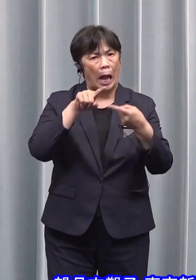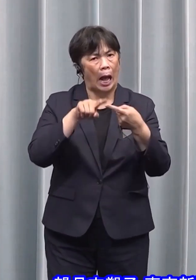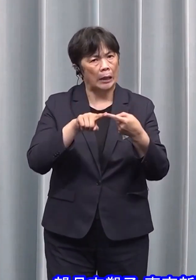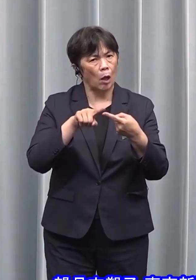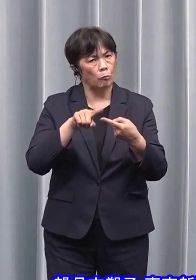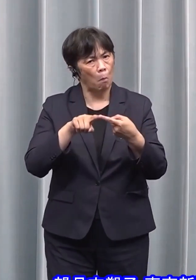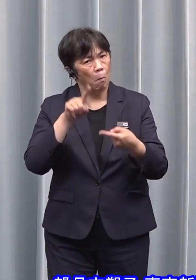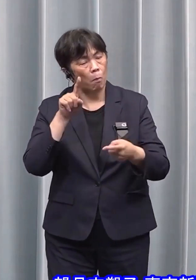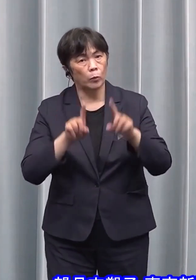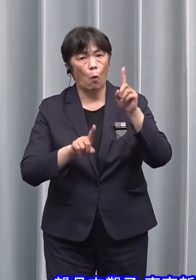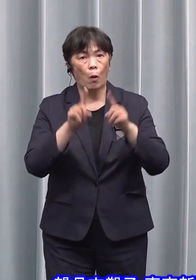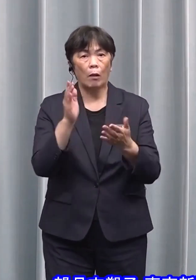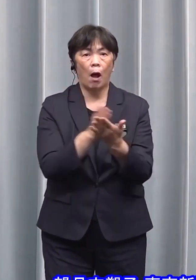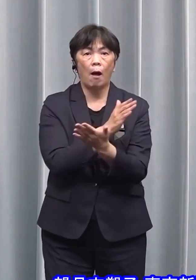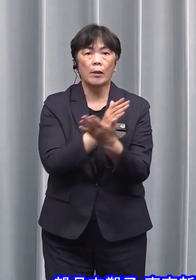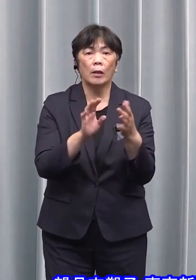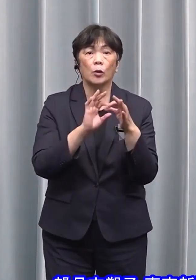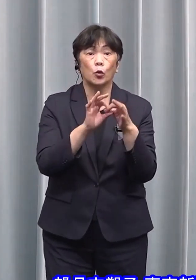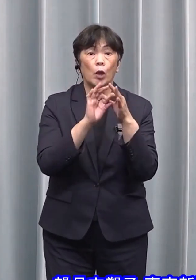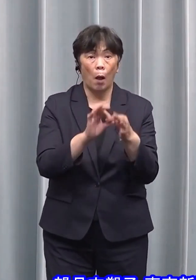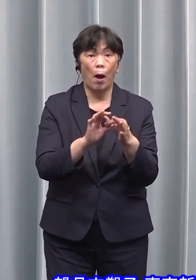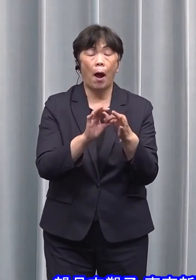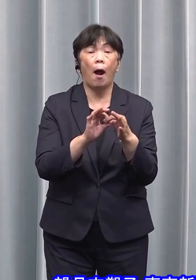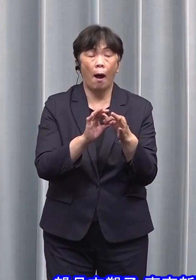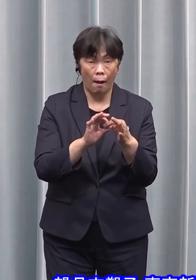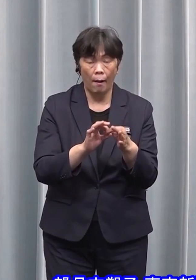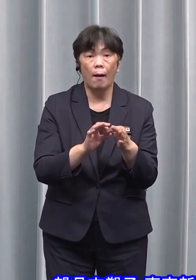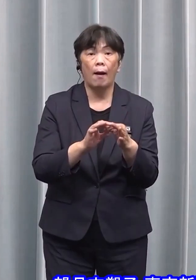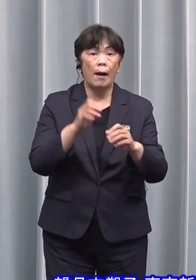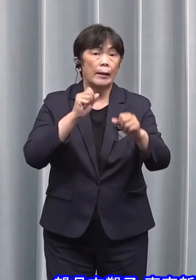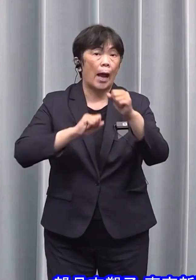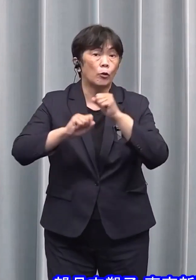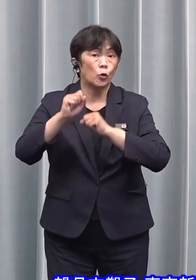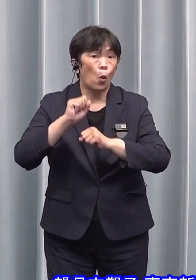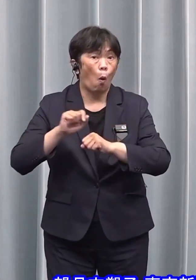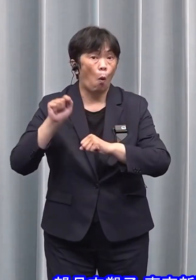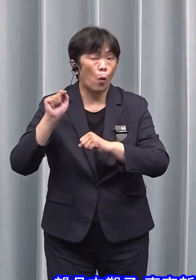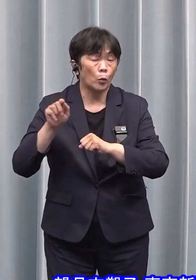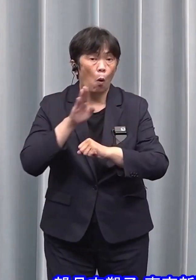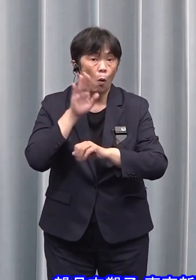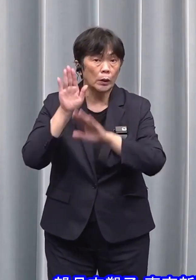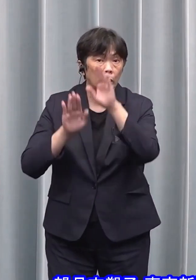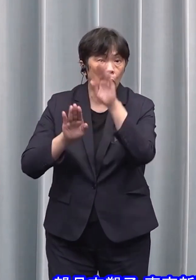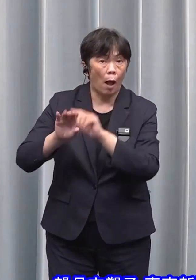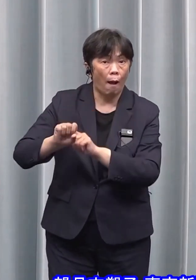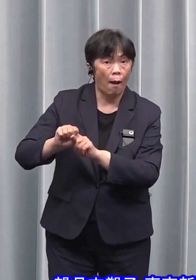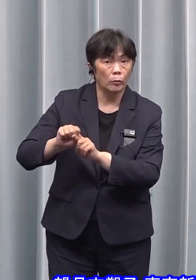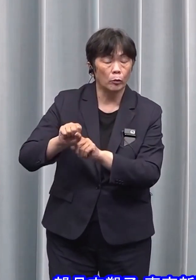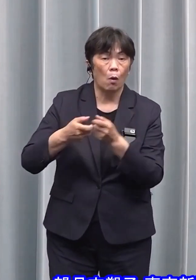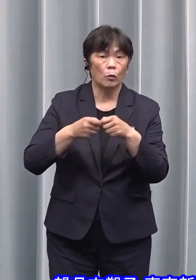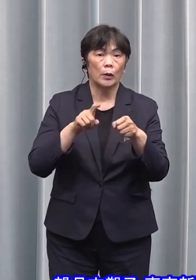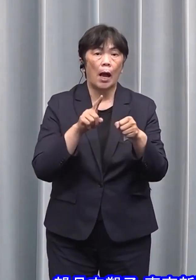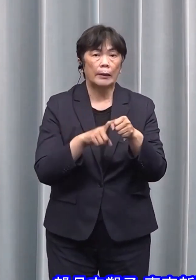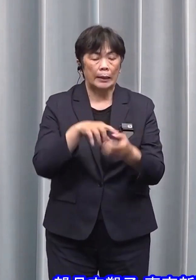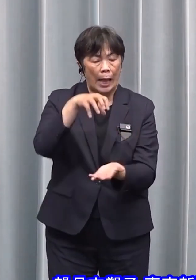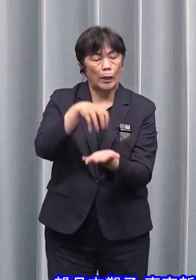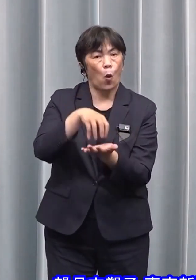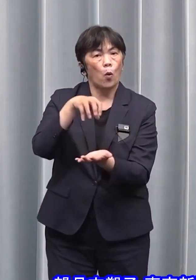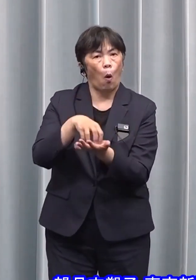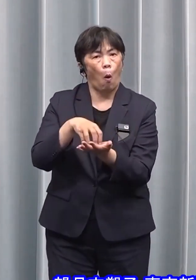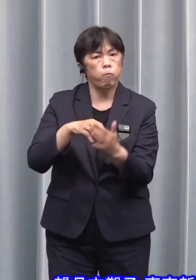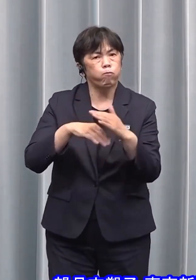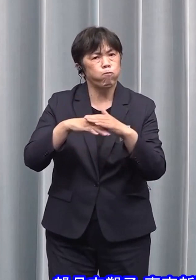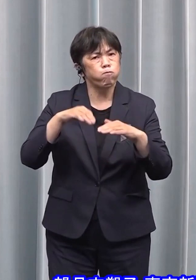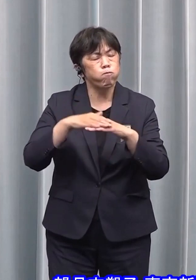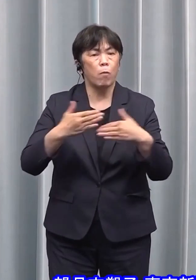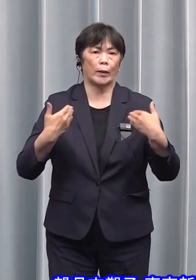かの判断にあたっては法人の活動に関する十分な実態把握と具体的な証拠の積み上げが不可欠